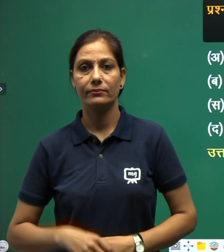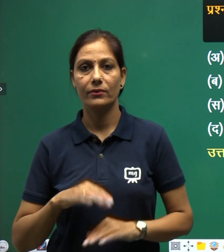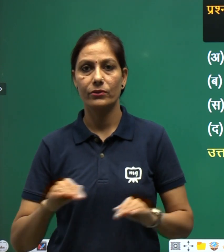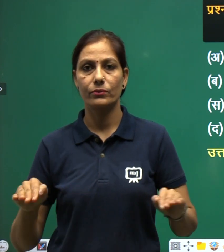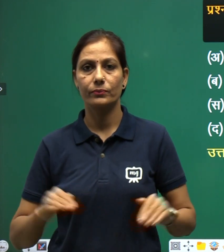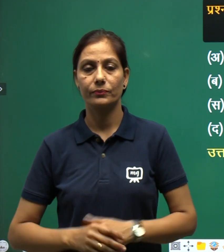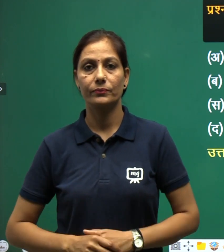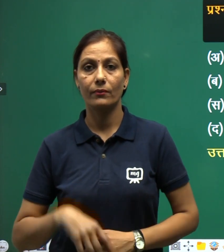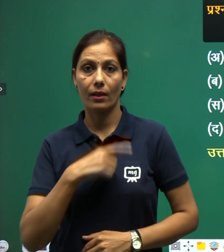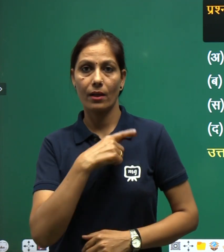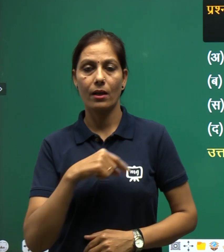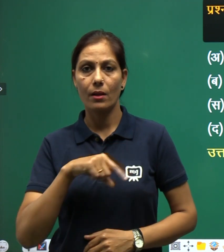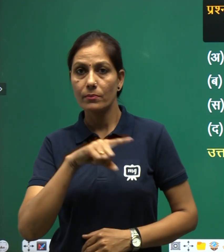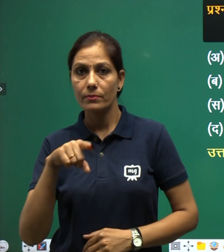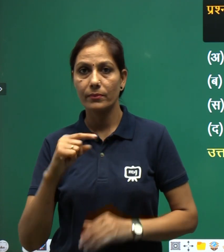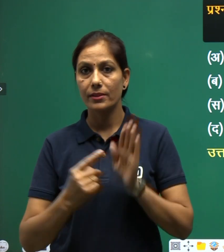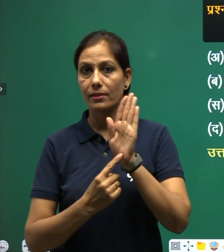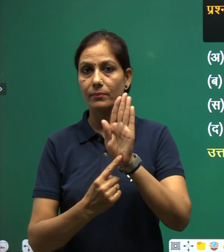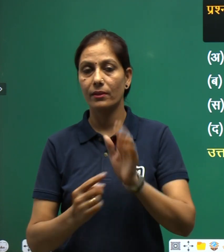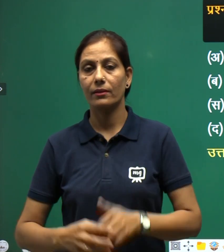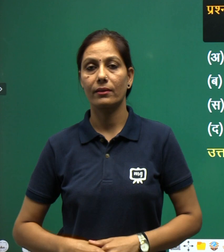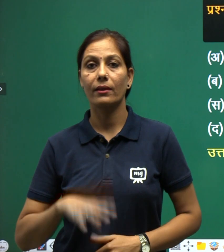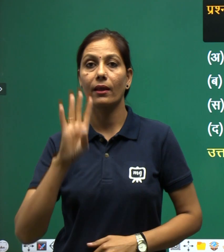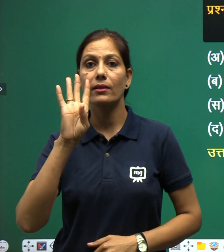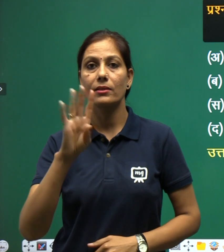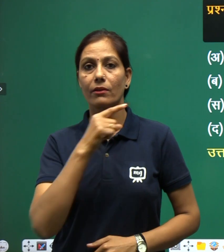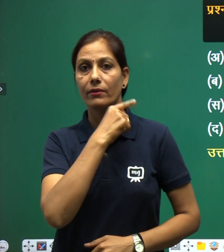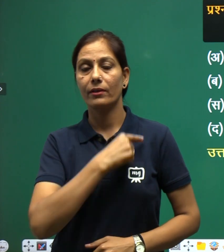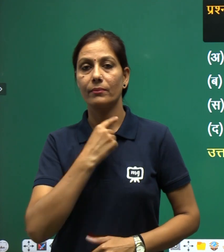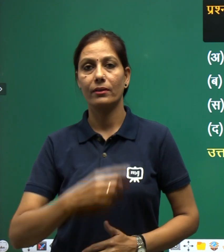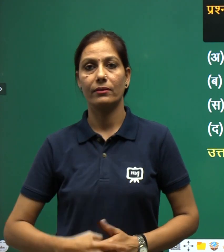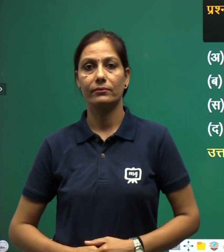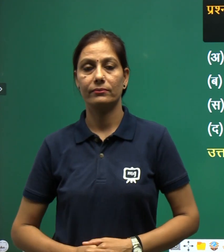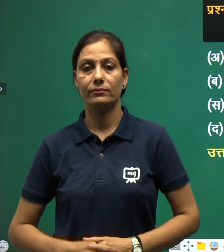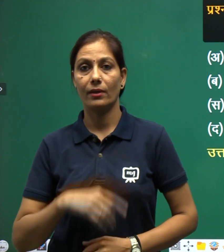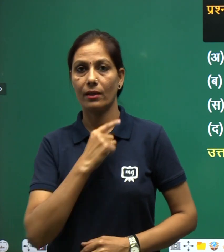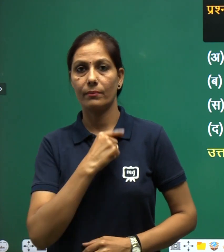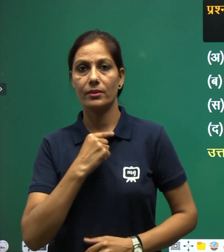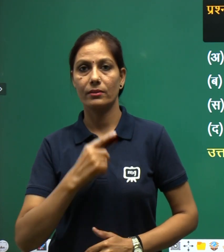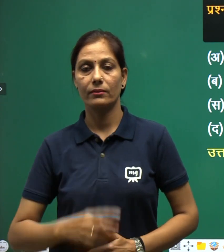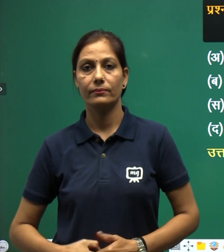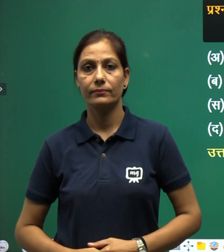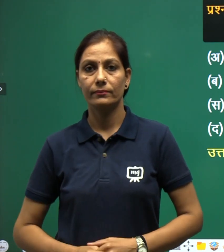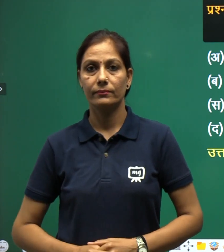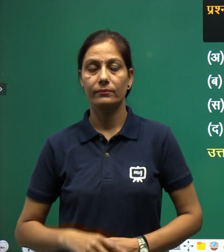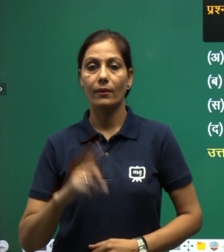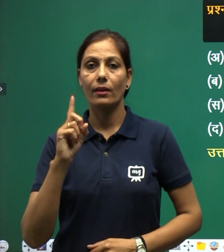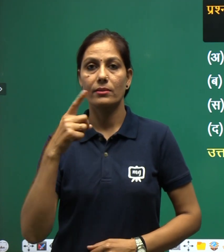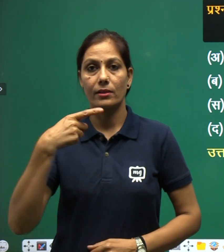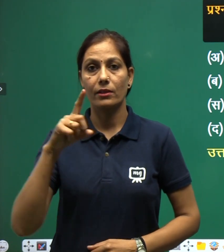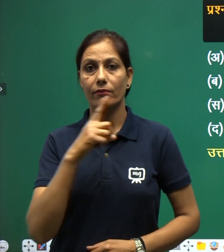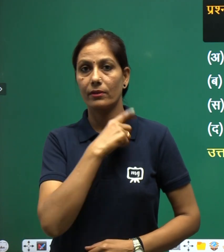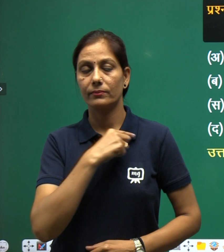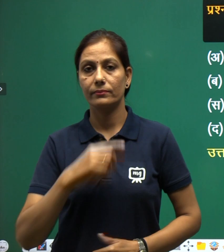बच्चों, यहां आपके सामने 4 विकल्प है, जिनमें से एक सही